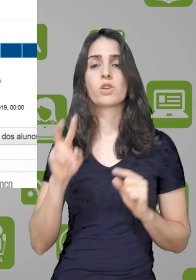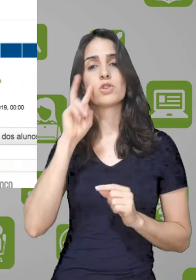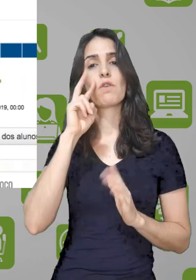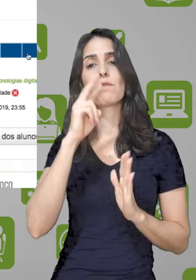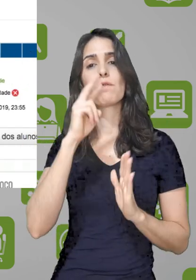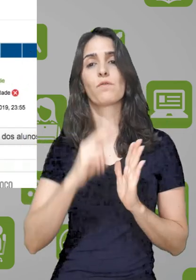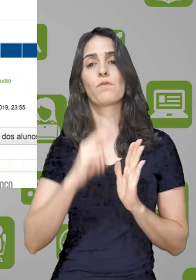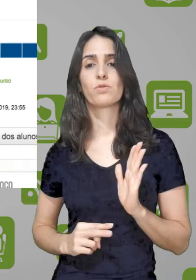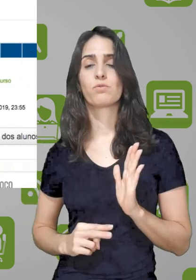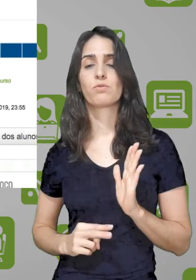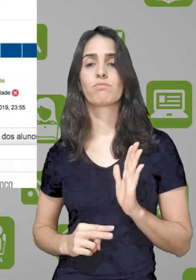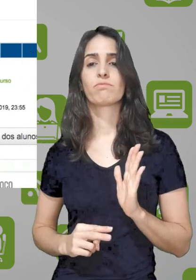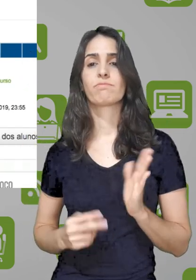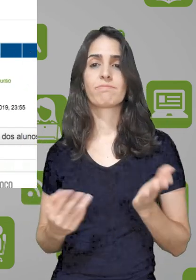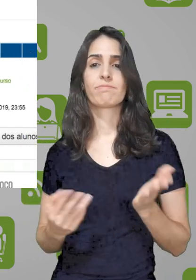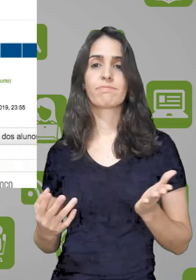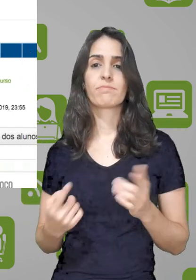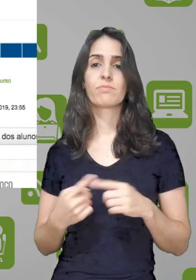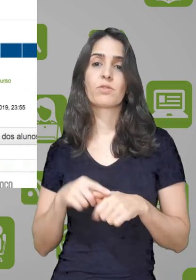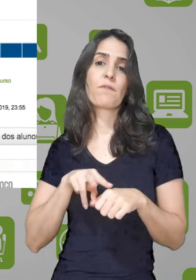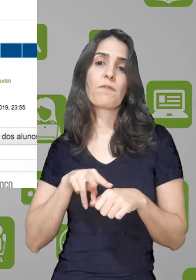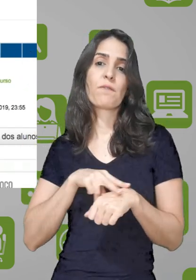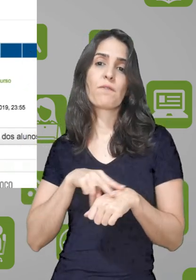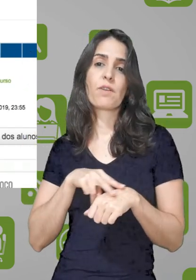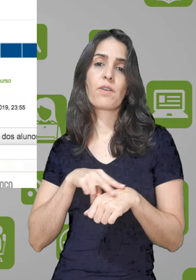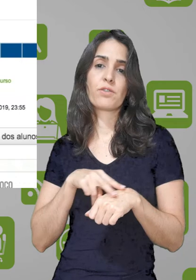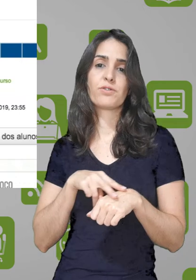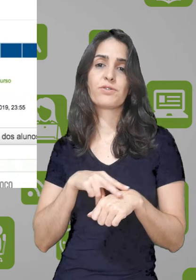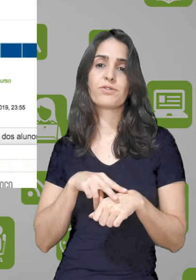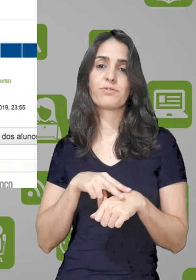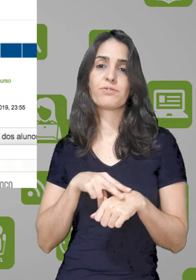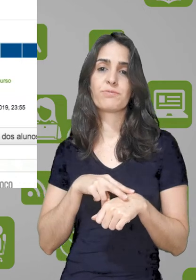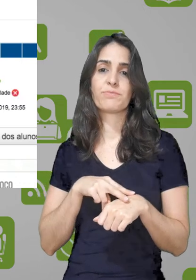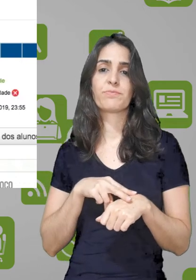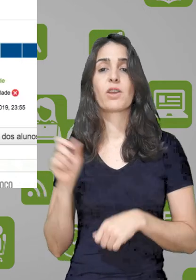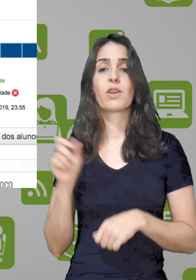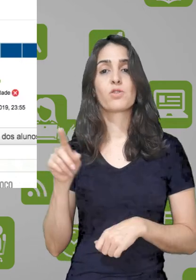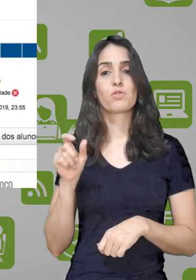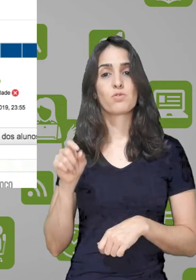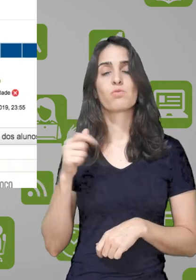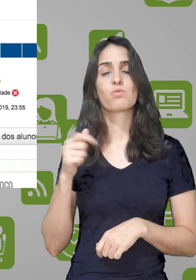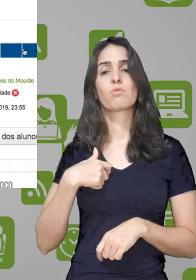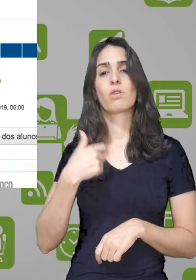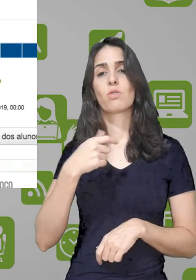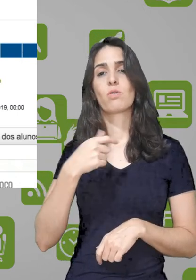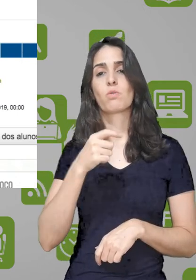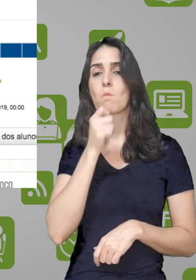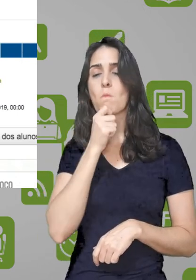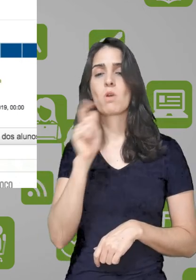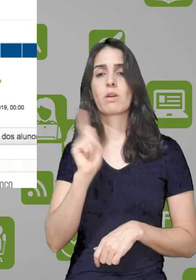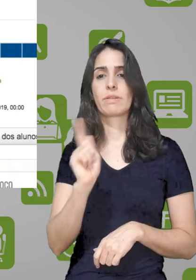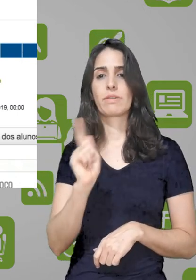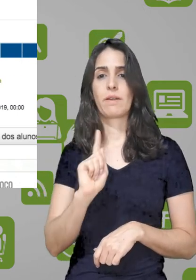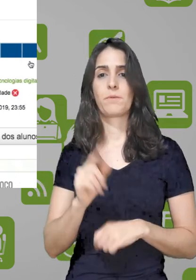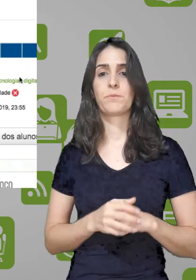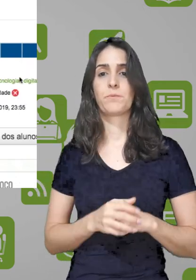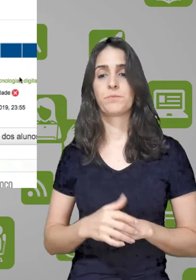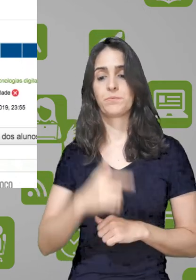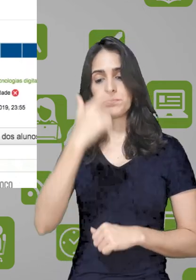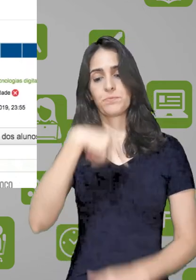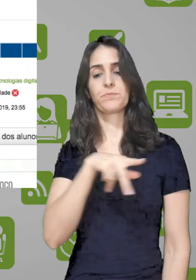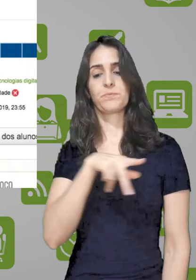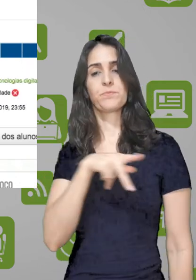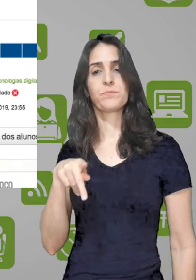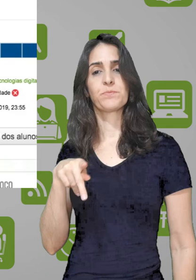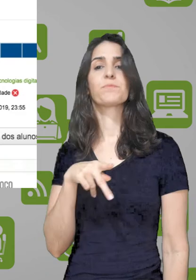nenhuma atividade, eu só visualizei a apresentação do curso. Então, ficou em verde. As que estão em azul são as que eu não